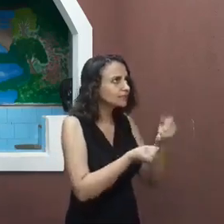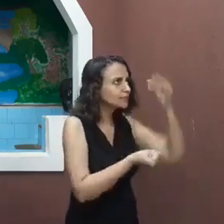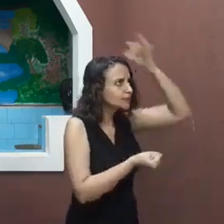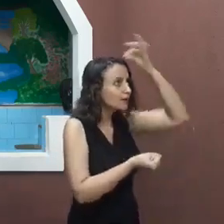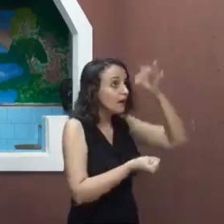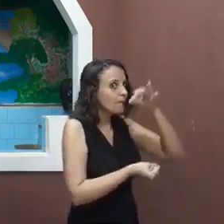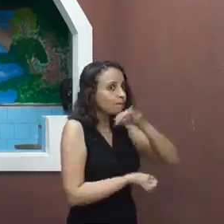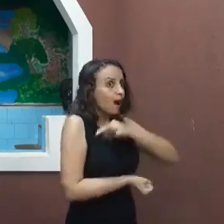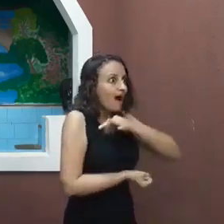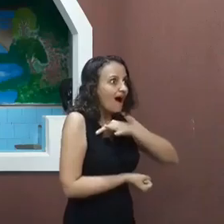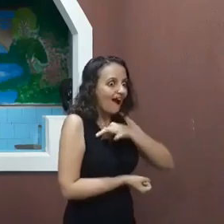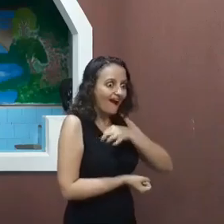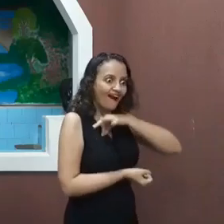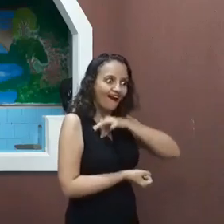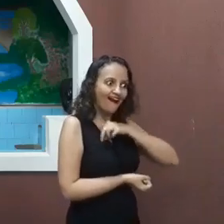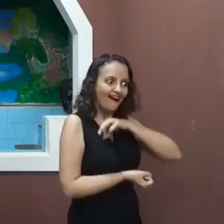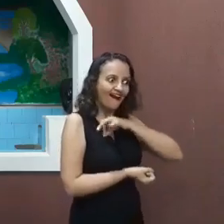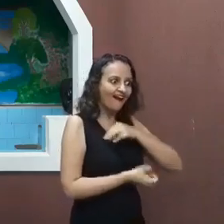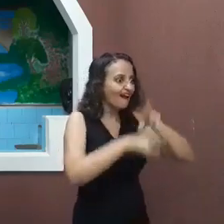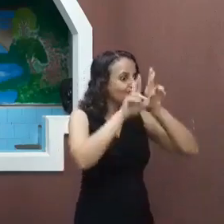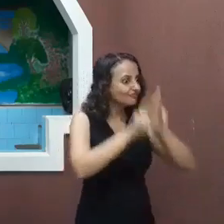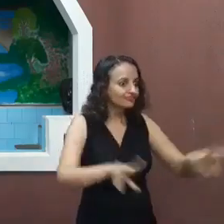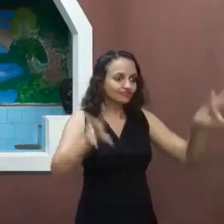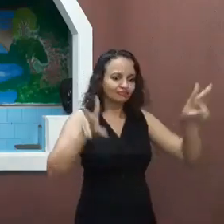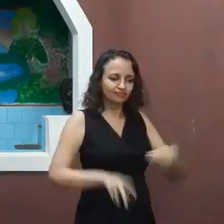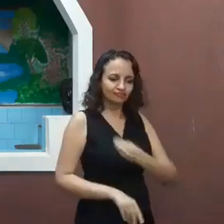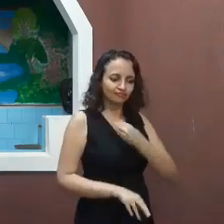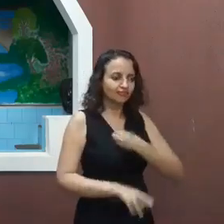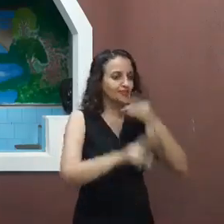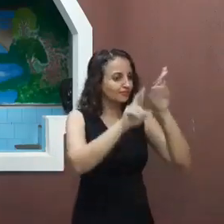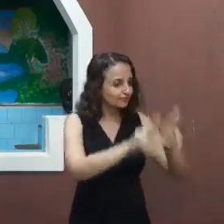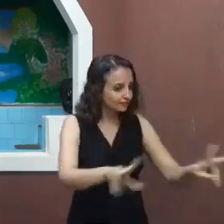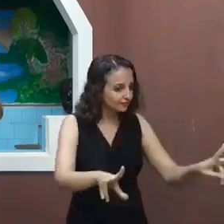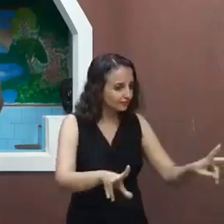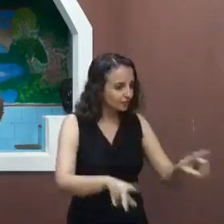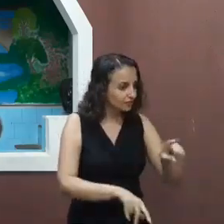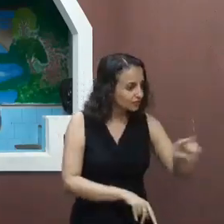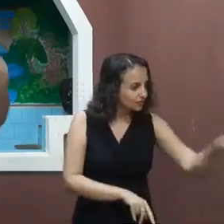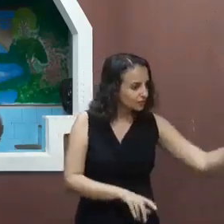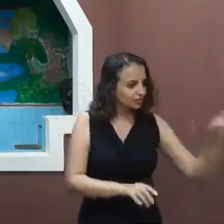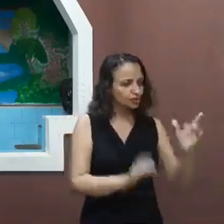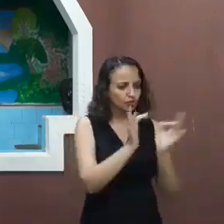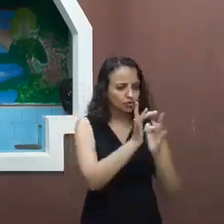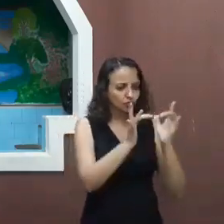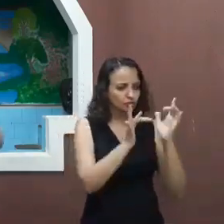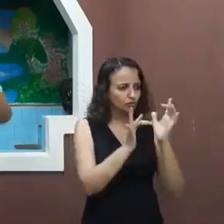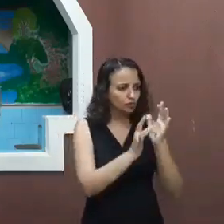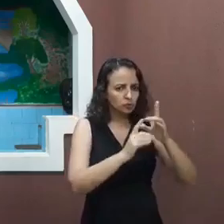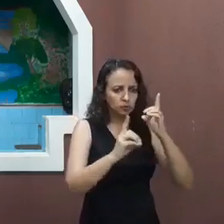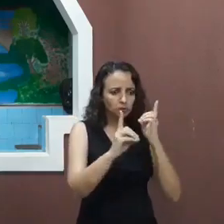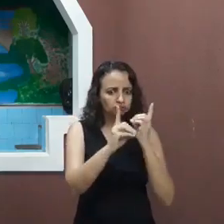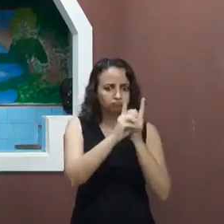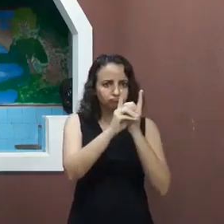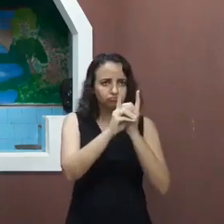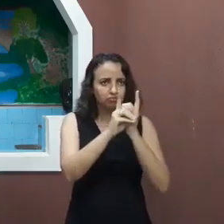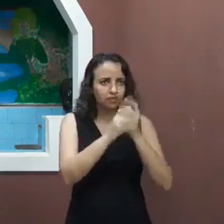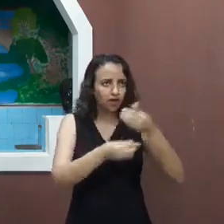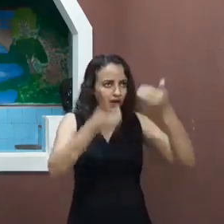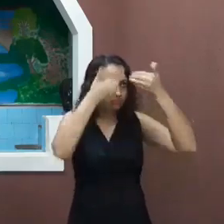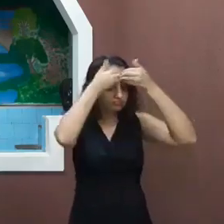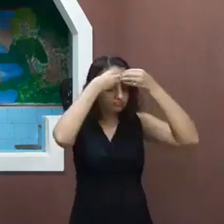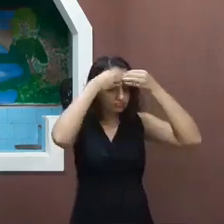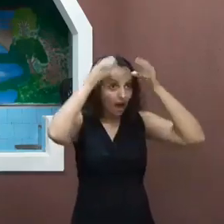Nós acreditamos que a partir do momento que nós temos um encontro com Jesus, a nossa vida, a nossa mente é